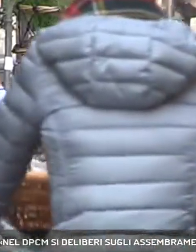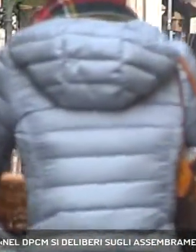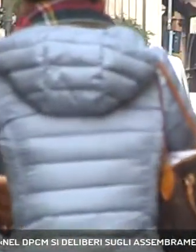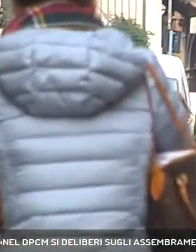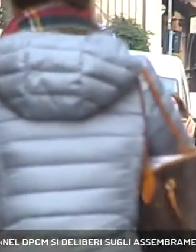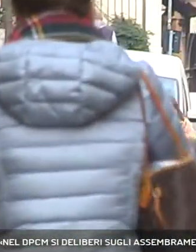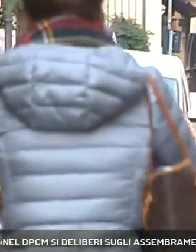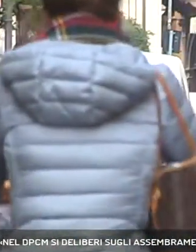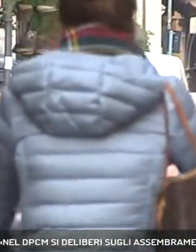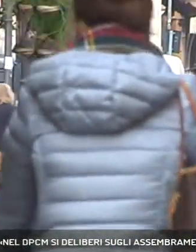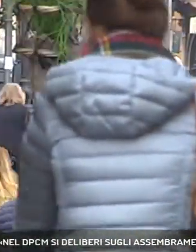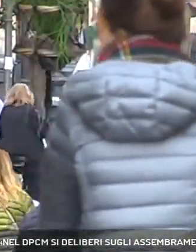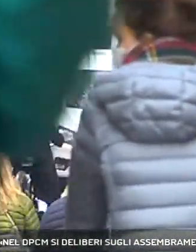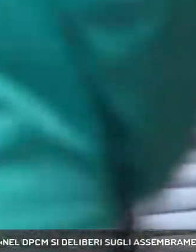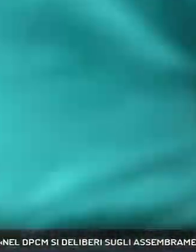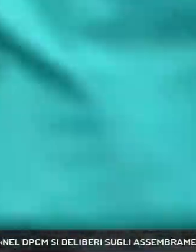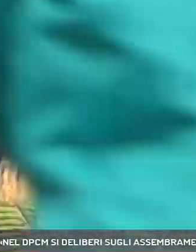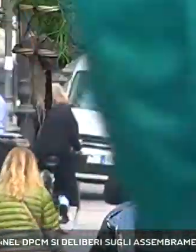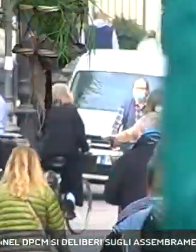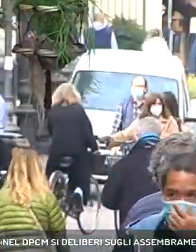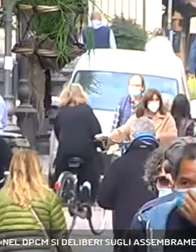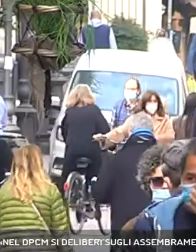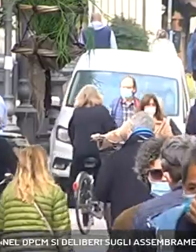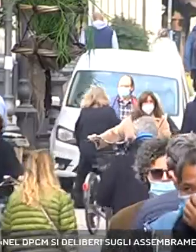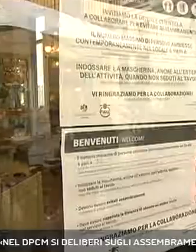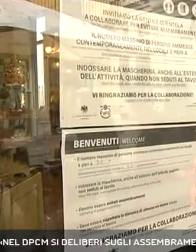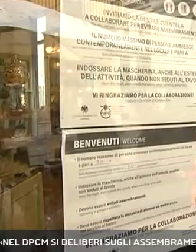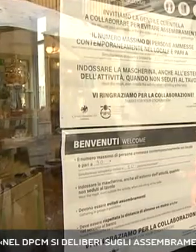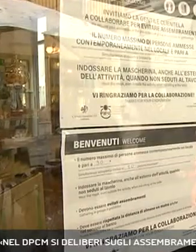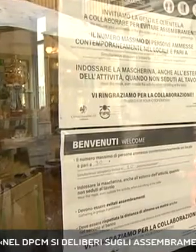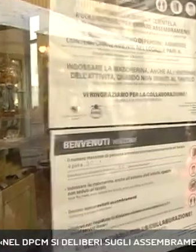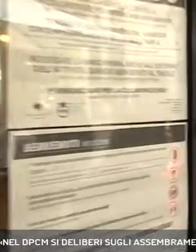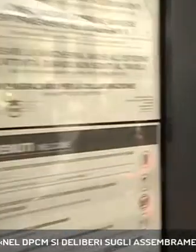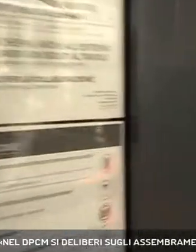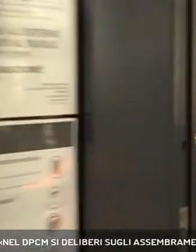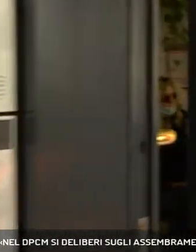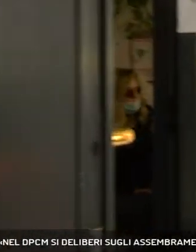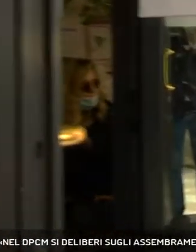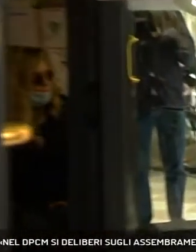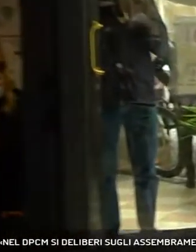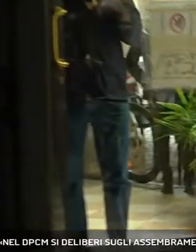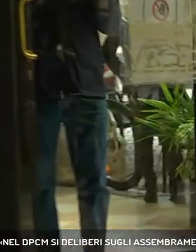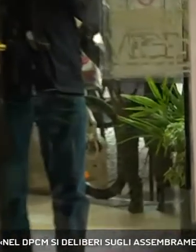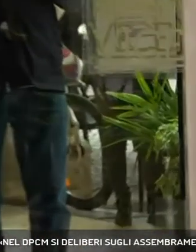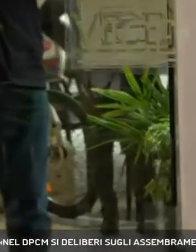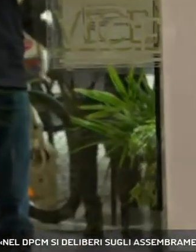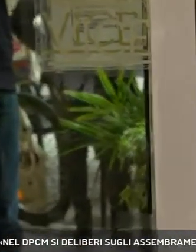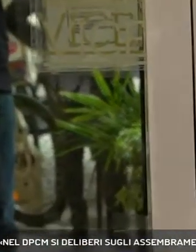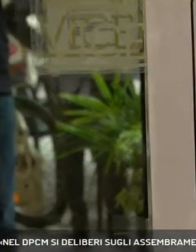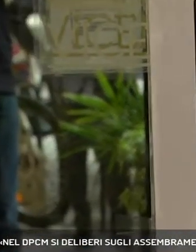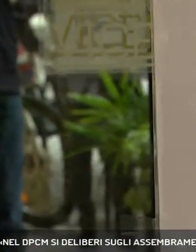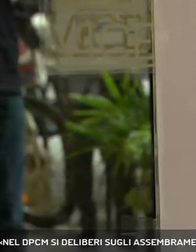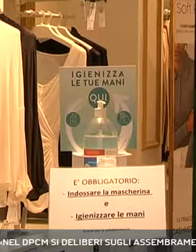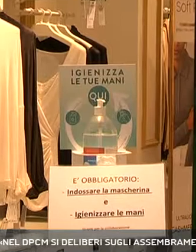sul kovida di un senso di responsabilità dei cittadini perché non si può continuare fino ad aprile con dpcm ordinanze torna a ribadire